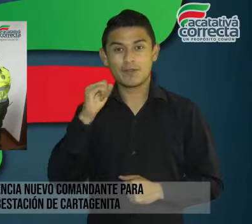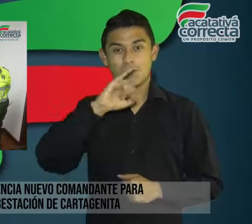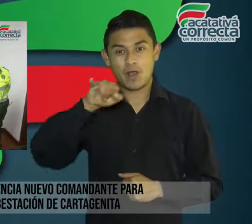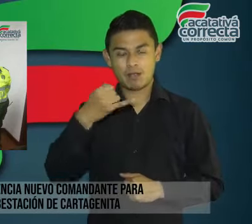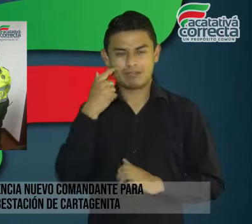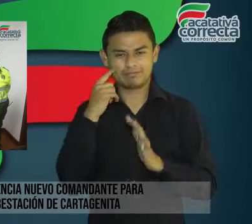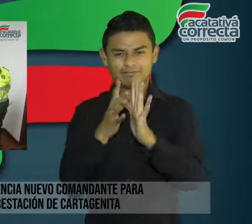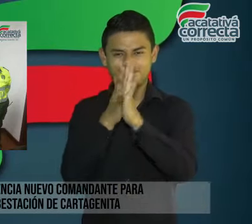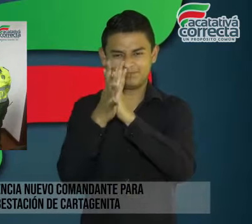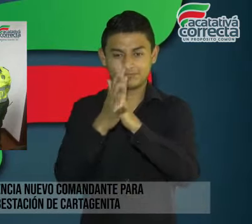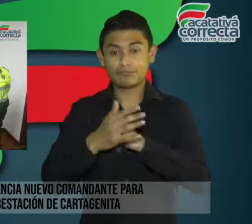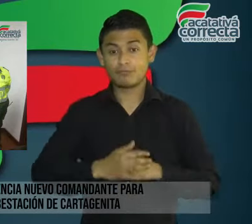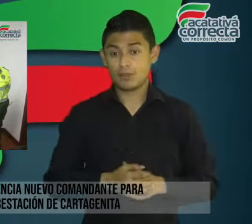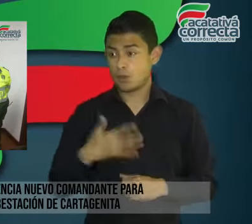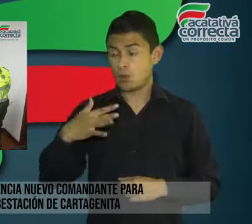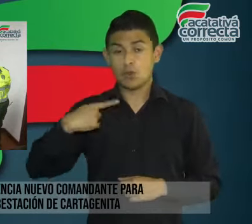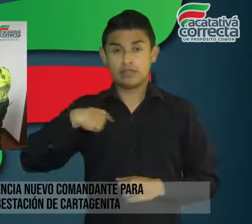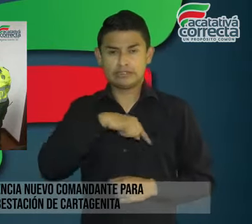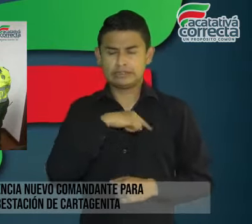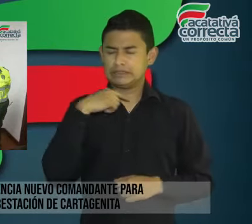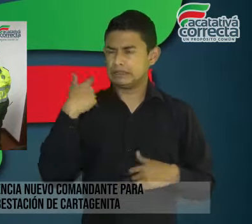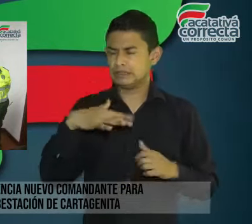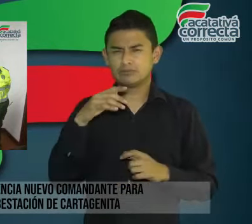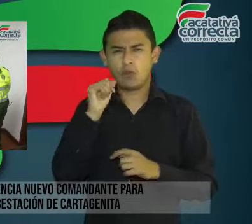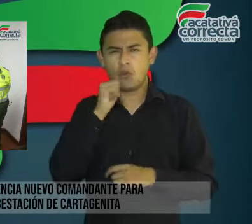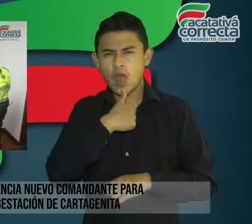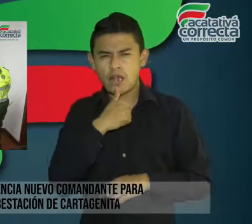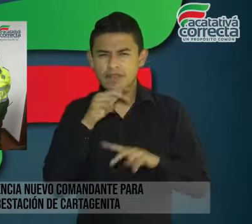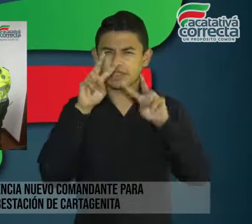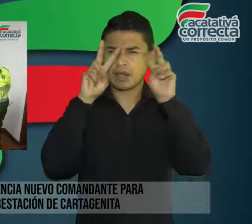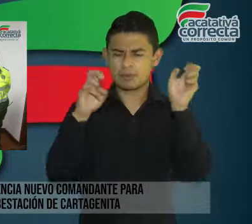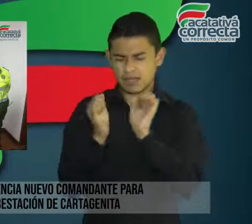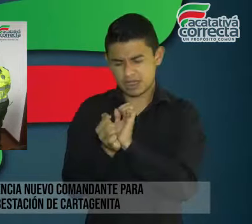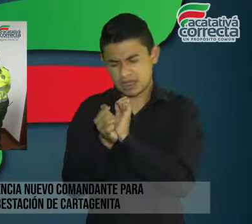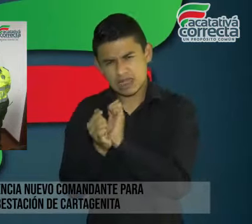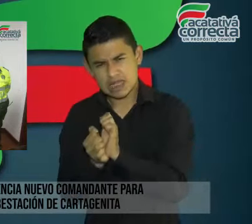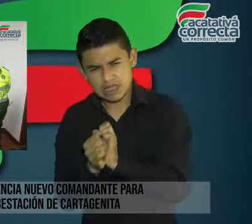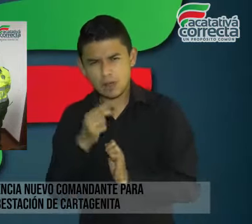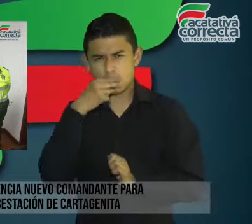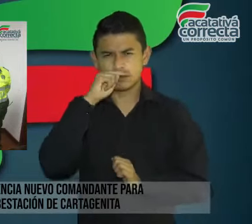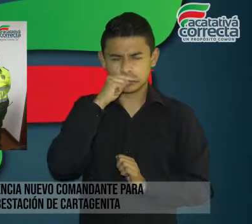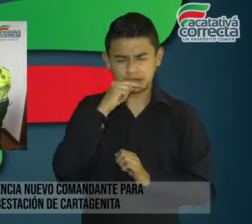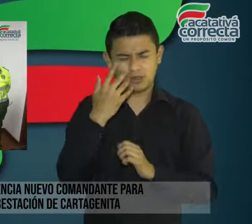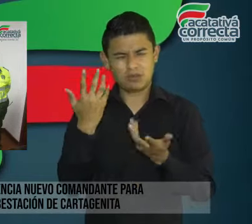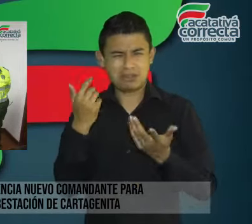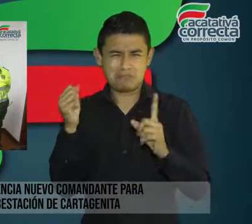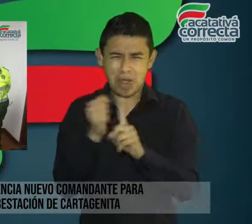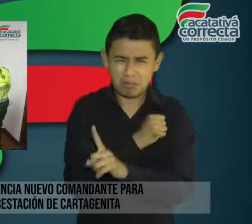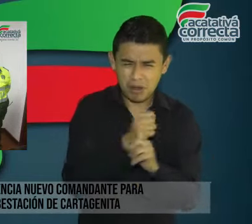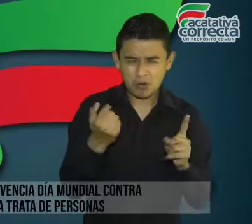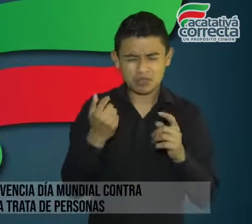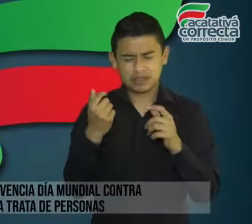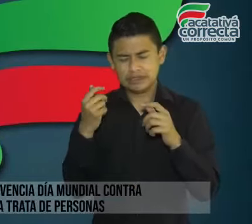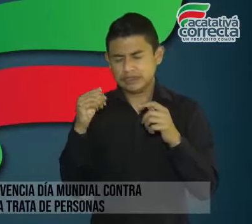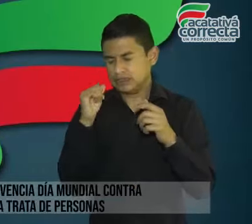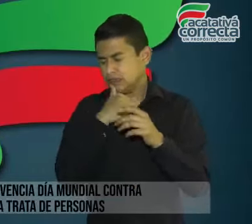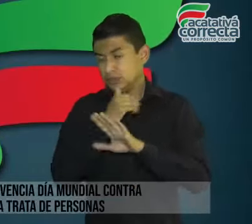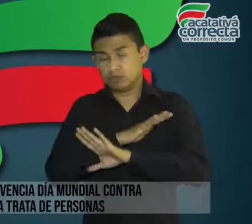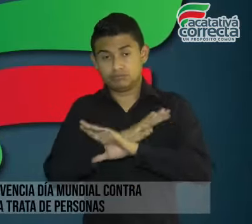problemáticas que afectan el bienestar y convivencia de la comunidad. Día mundial contra la trata de personas La trata de